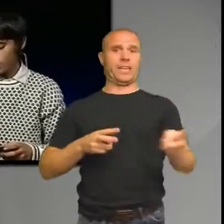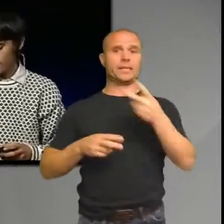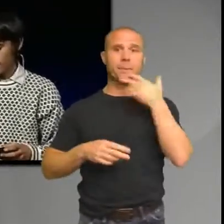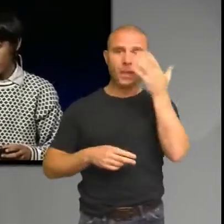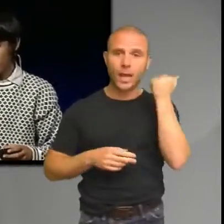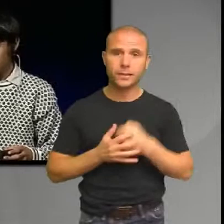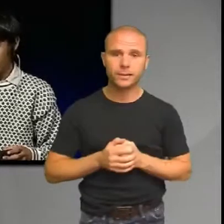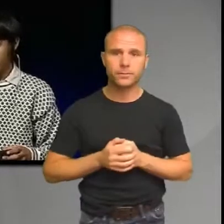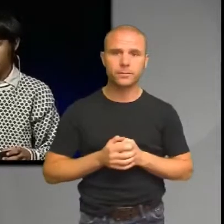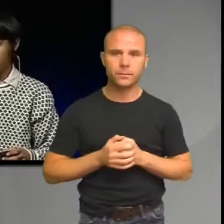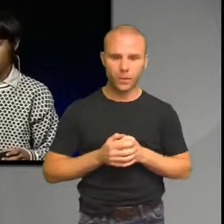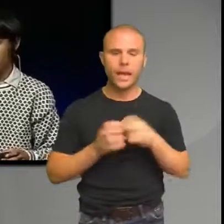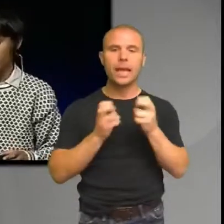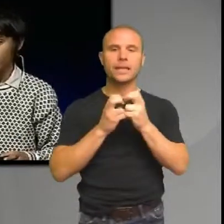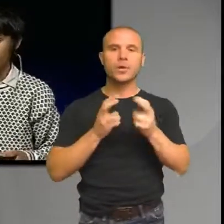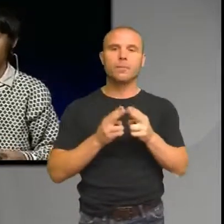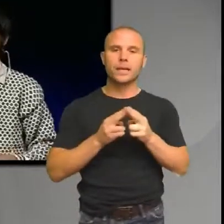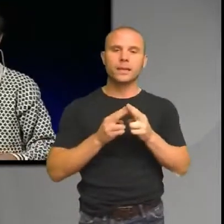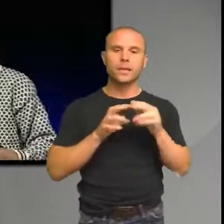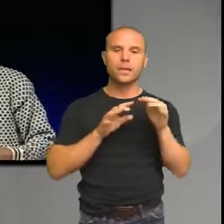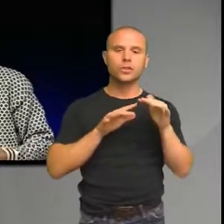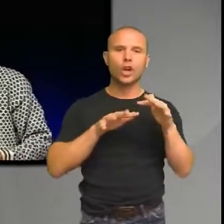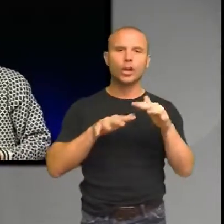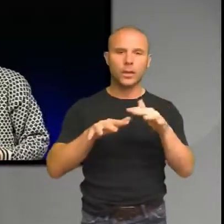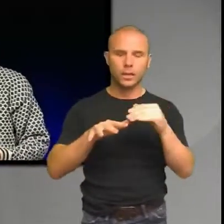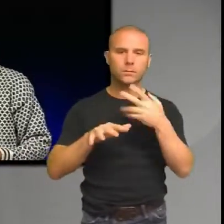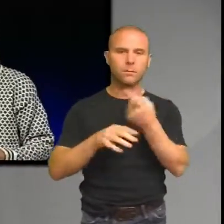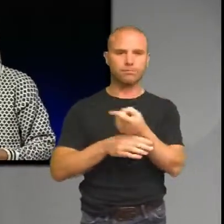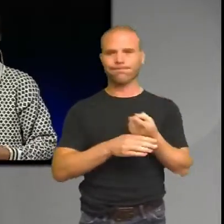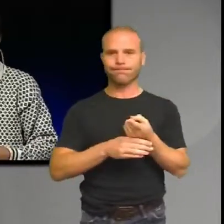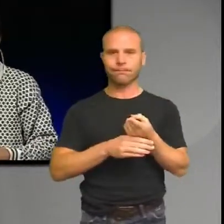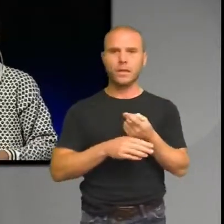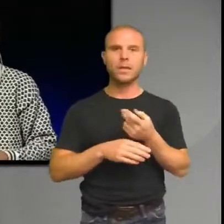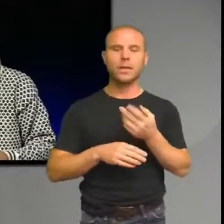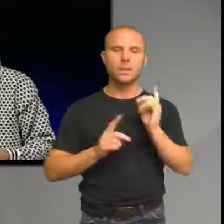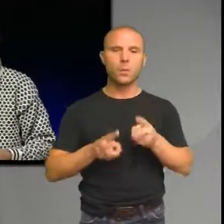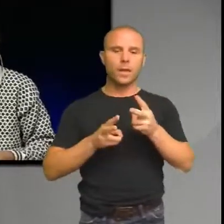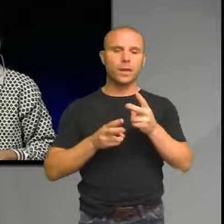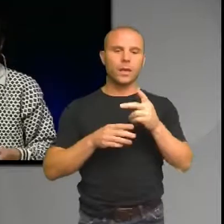Däremot så går det elektromagnetiska störningar med ljusets hastighet.